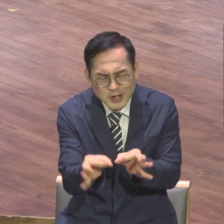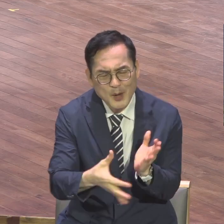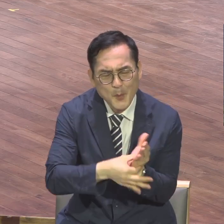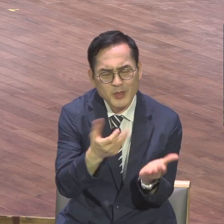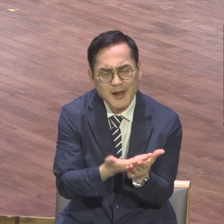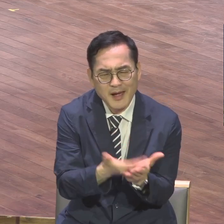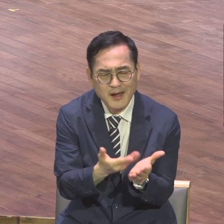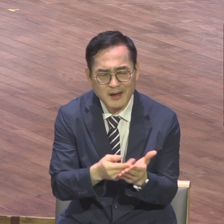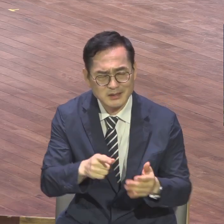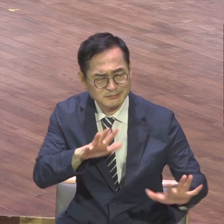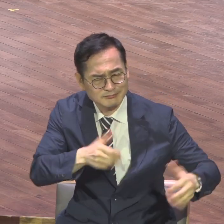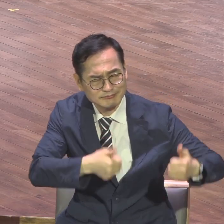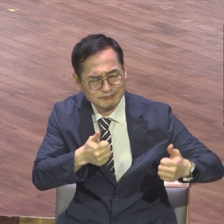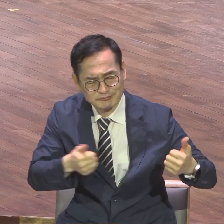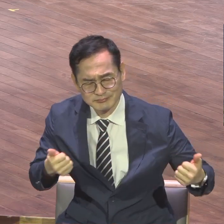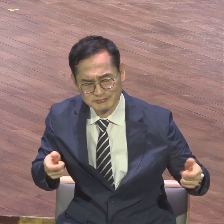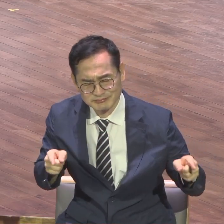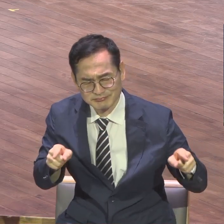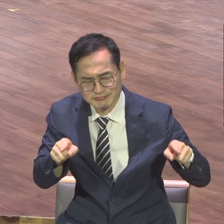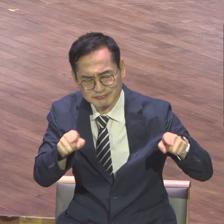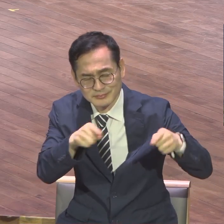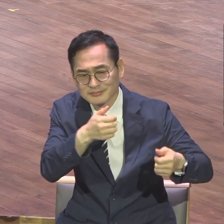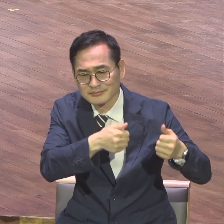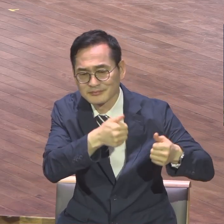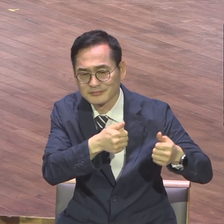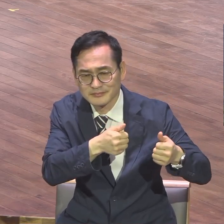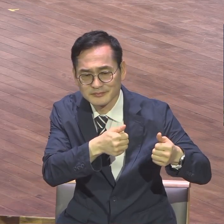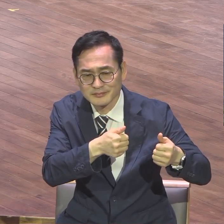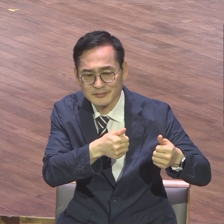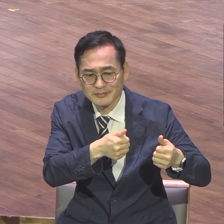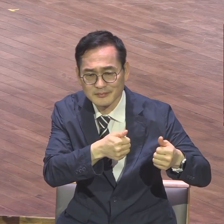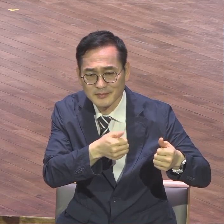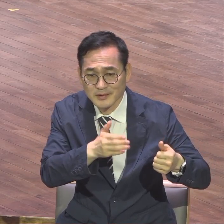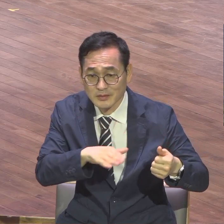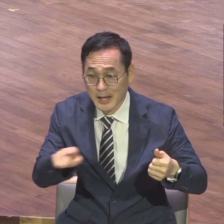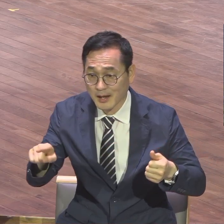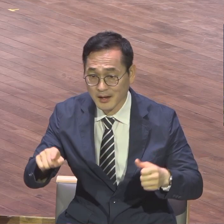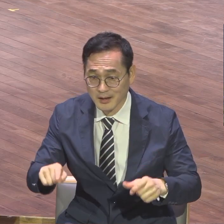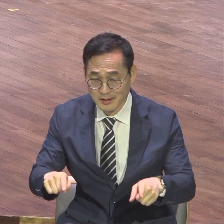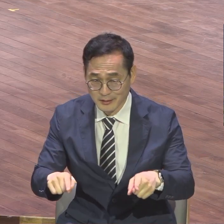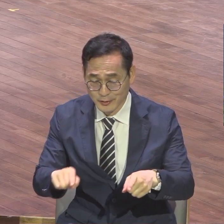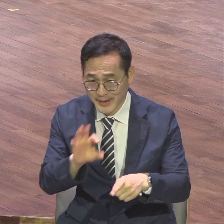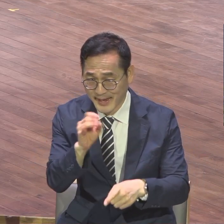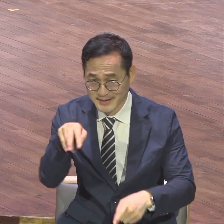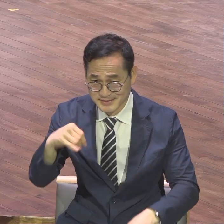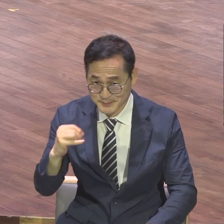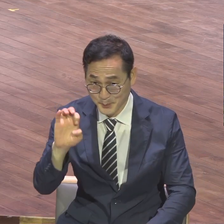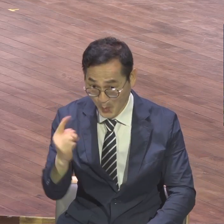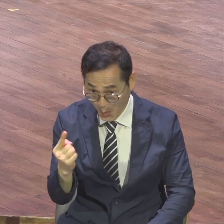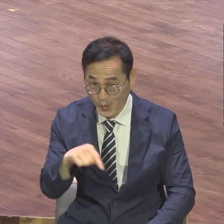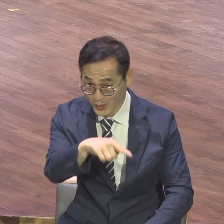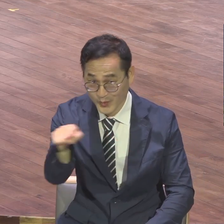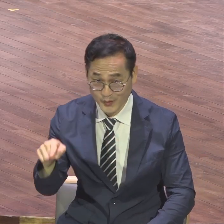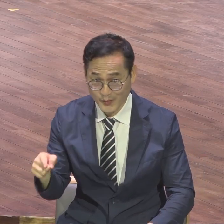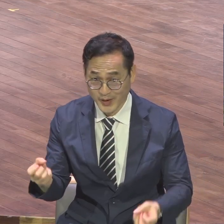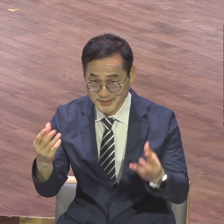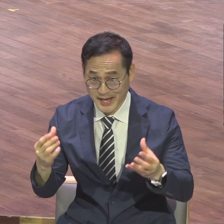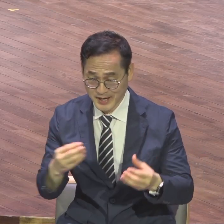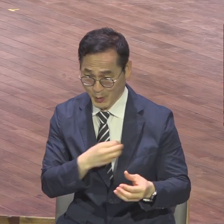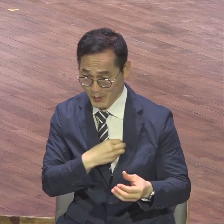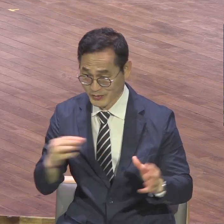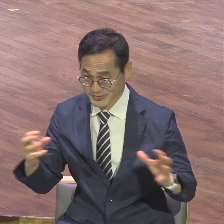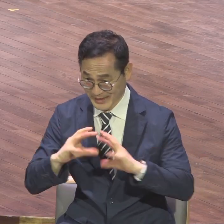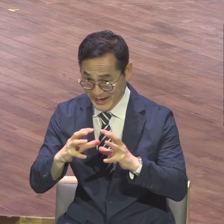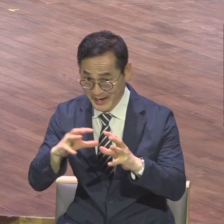14개 중에서 최고로 힘 있는 섬이 바누아투예요. 그래서 바누아투 법대가 유일하게 법대가 거기 있어요. 그래서